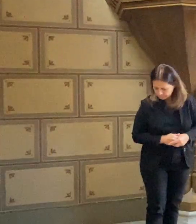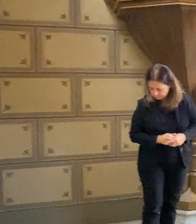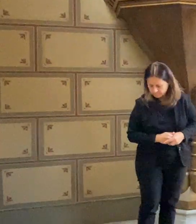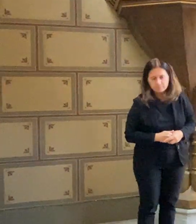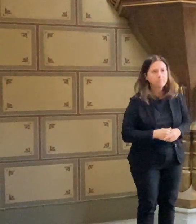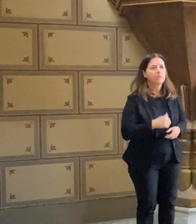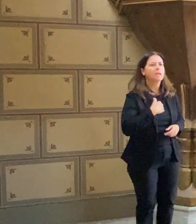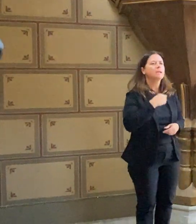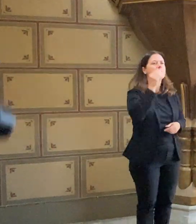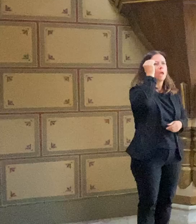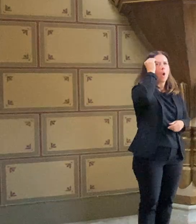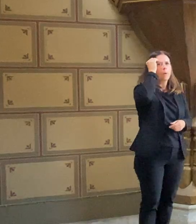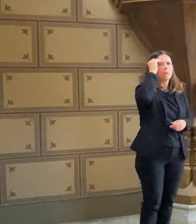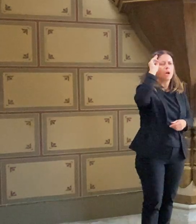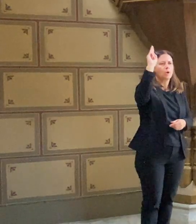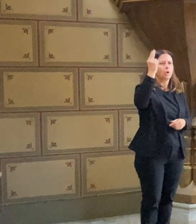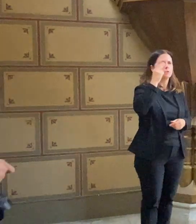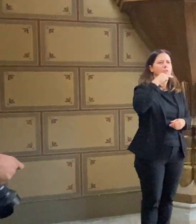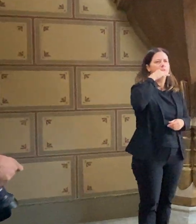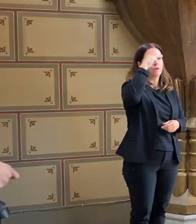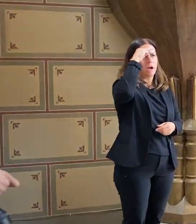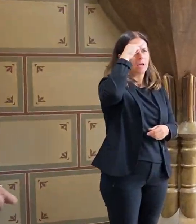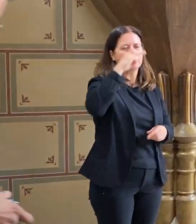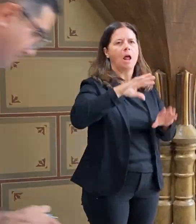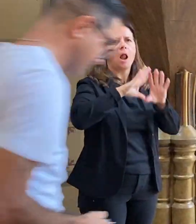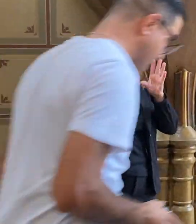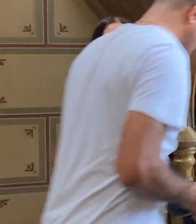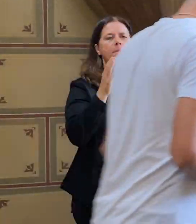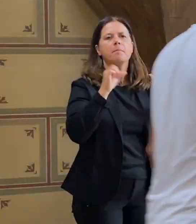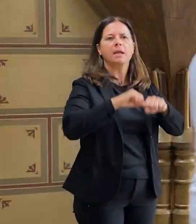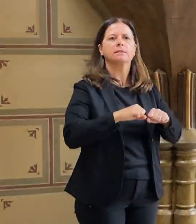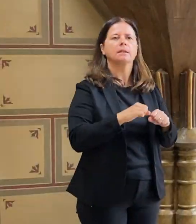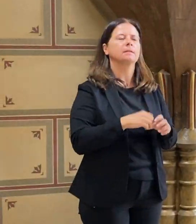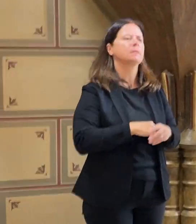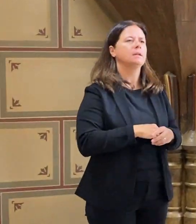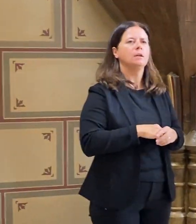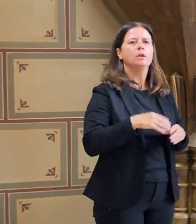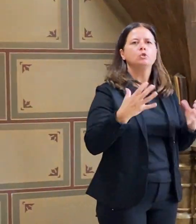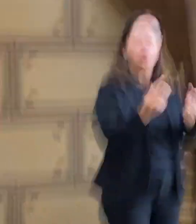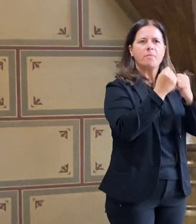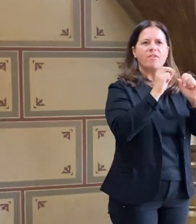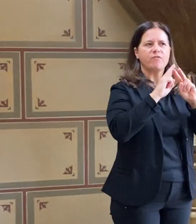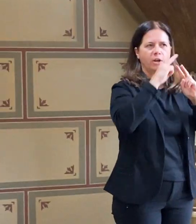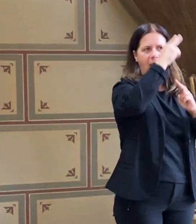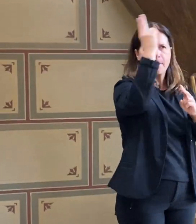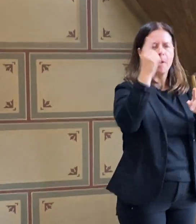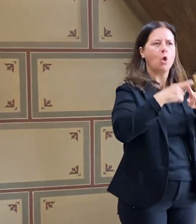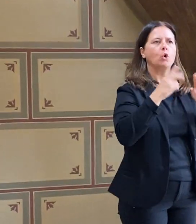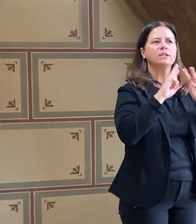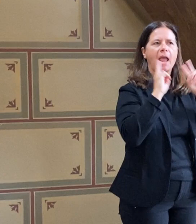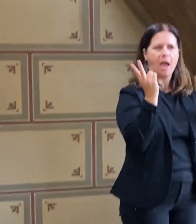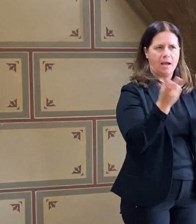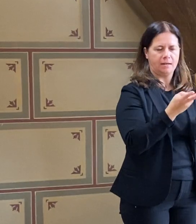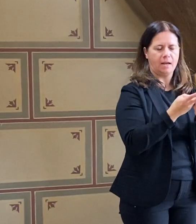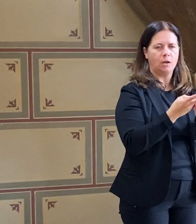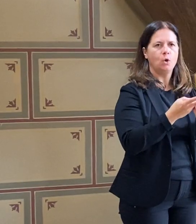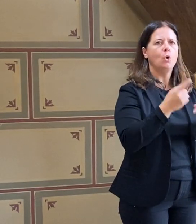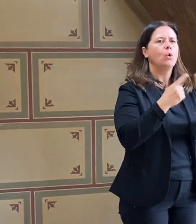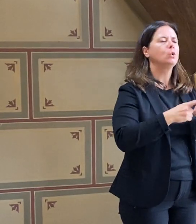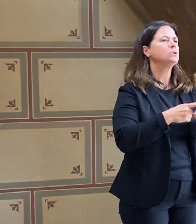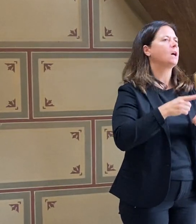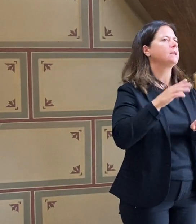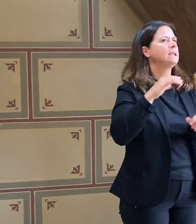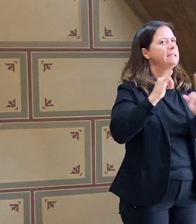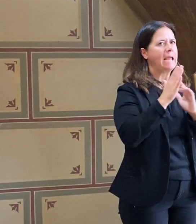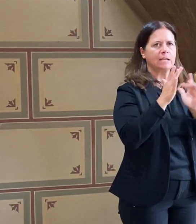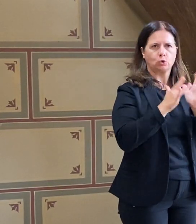Ich glaube an Gott, den Vater, den Allmächtigen, den Schöpfer des Himmels und der Erde, und